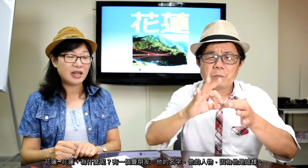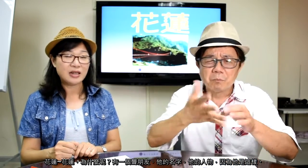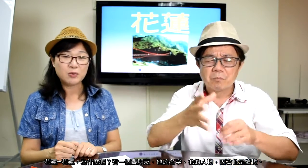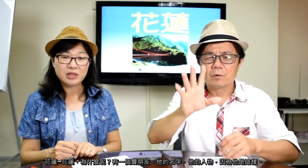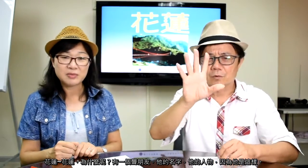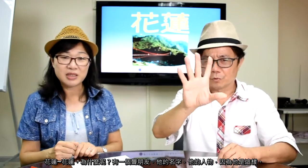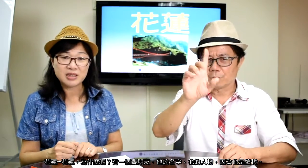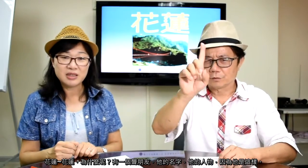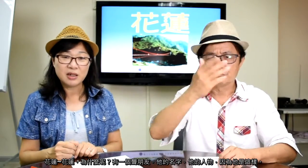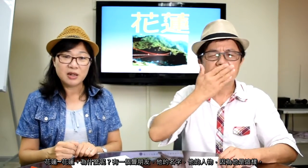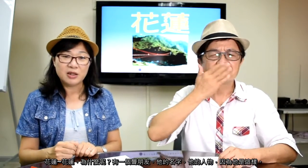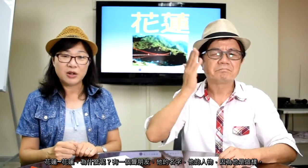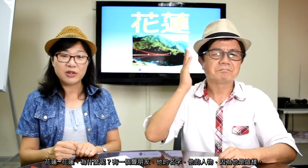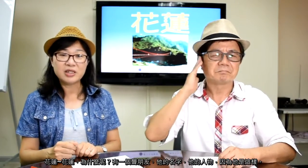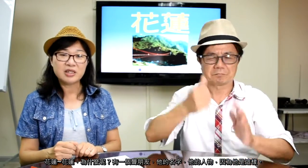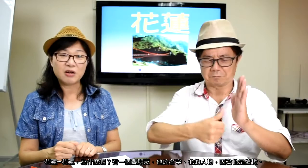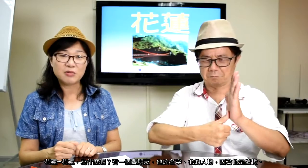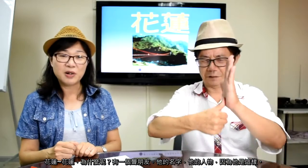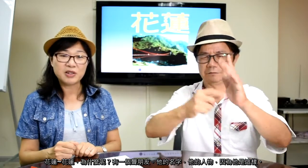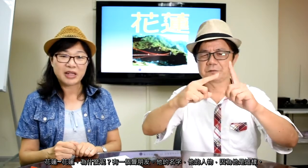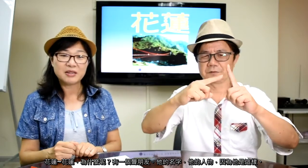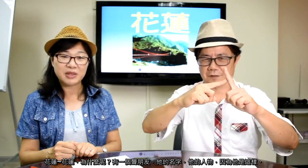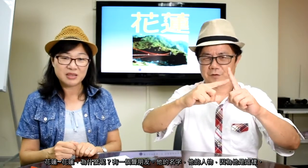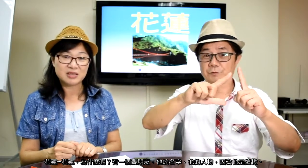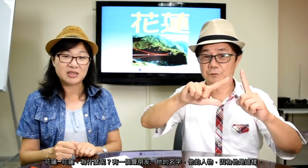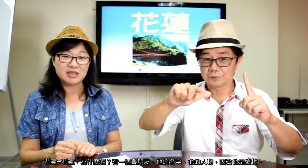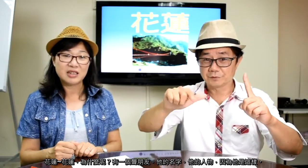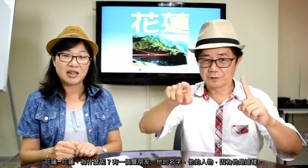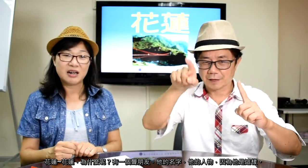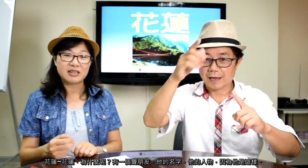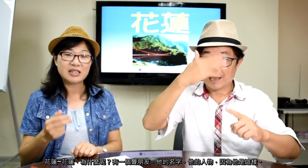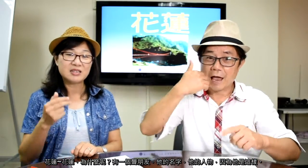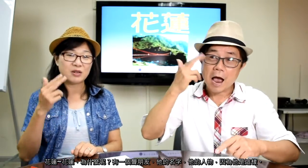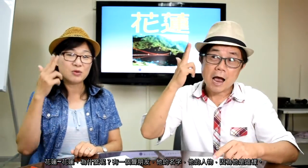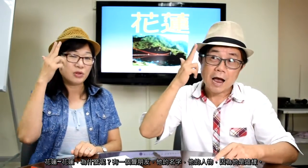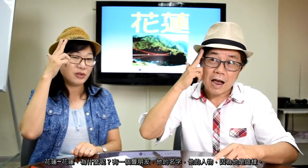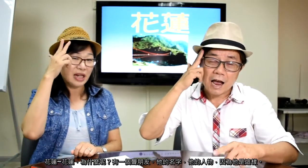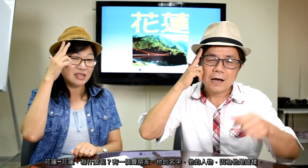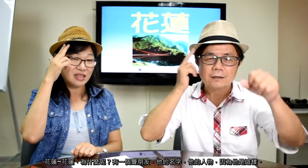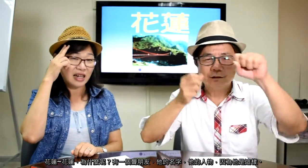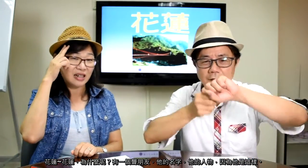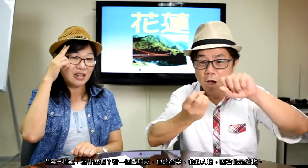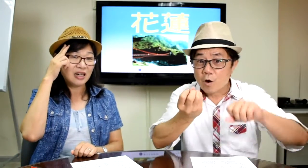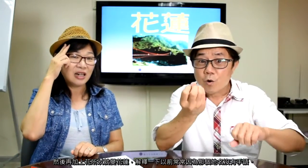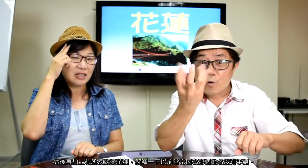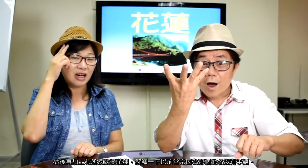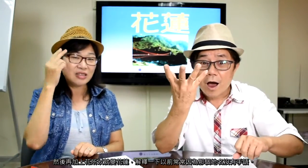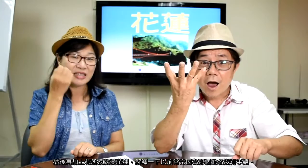花莲，为什么呢？有一个龙朋友，他的名字，他的人物，因为他是这样，然后再加